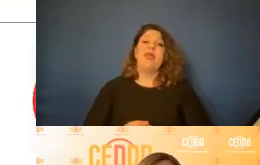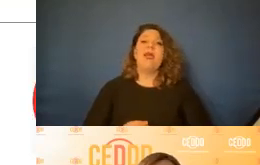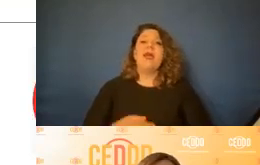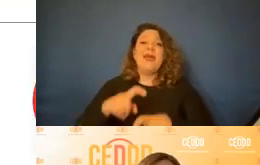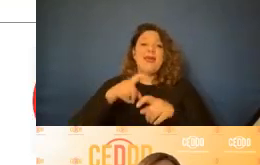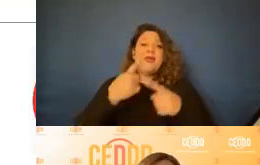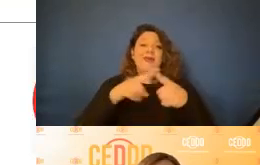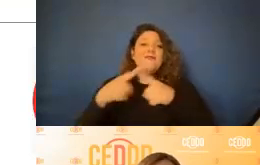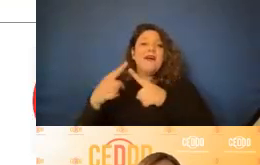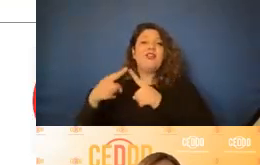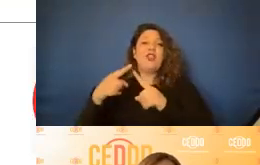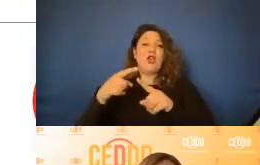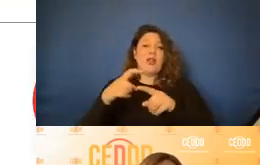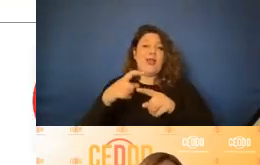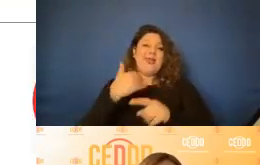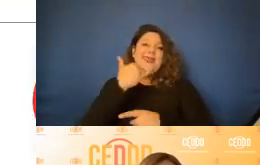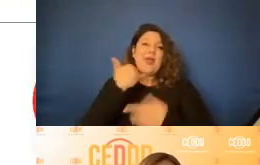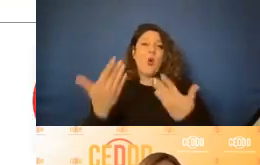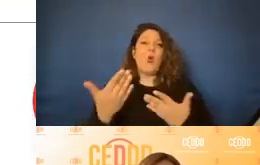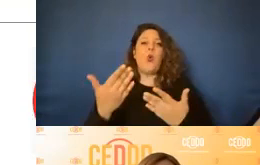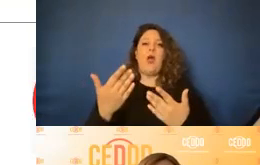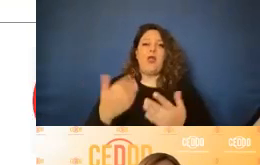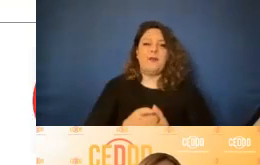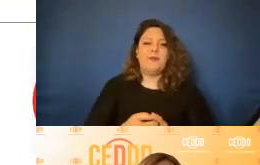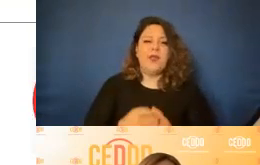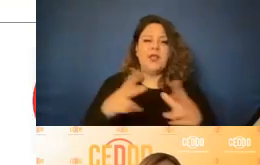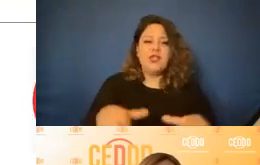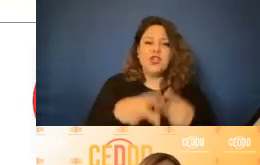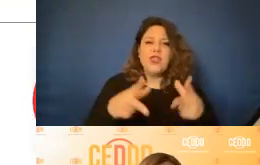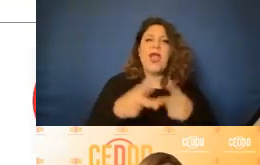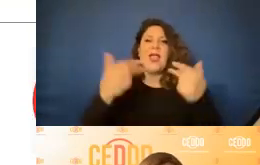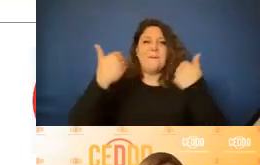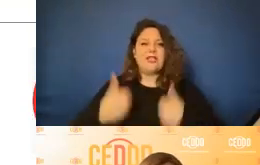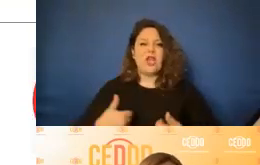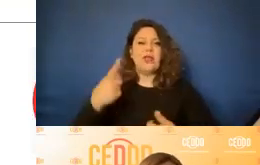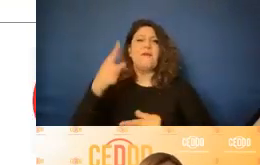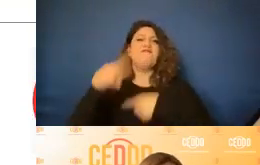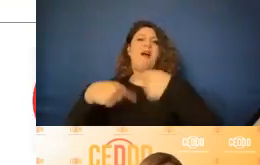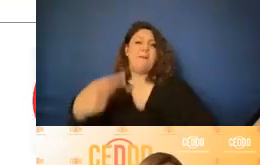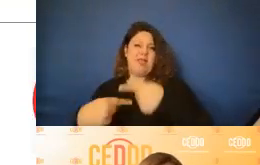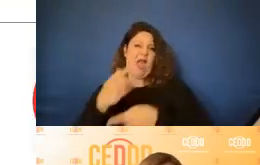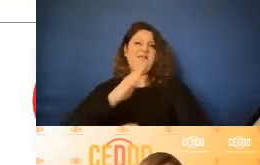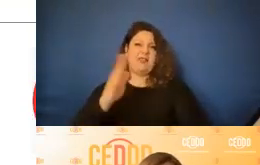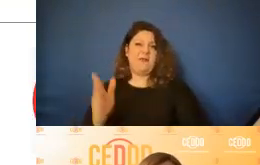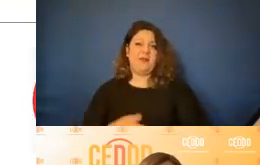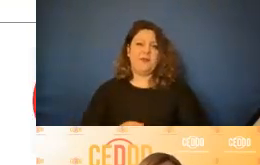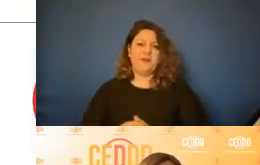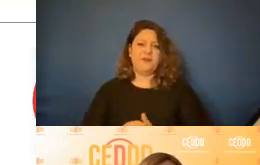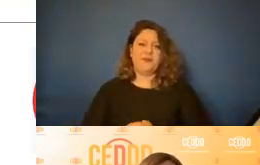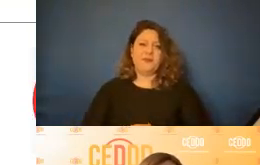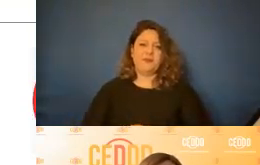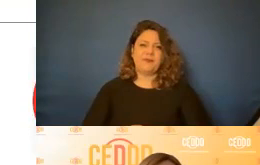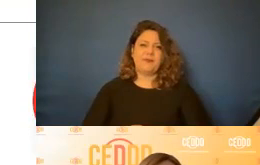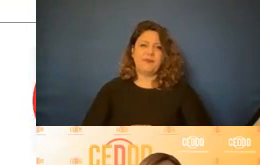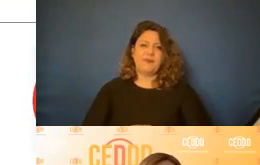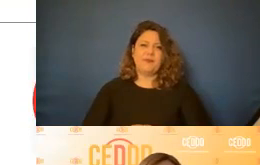sociales, personales y familiares, porque al final es bastante... se intenta desde